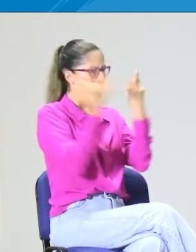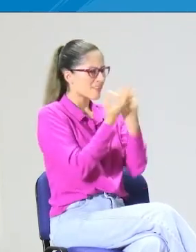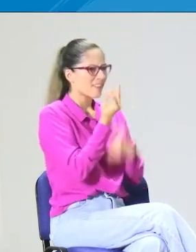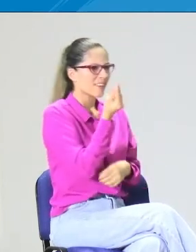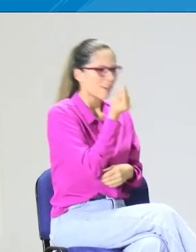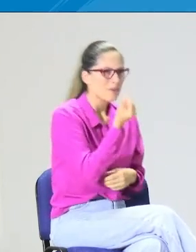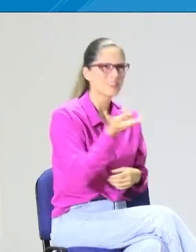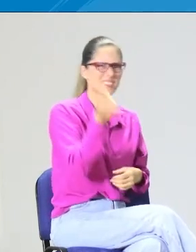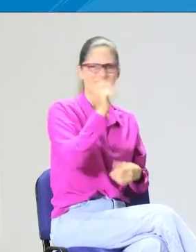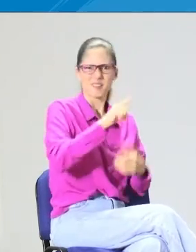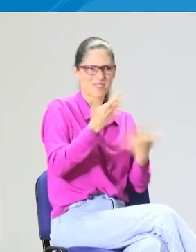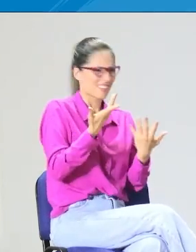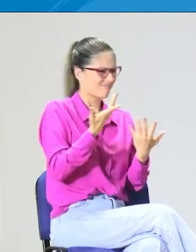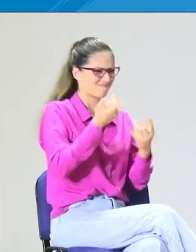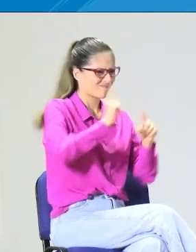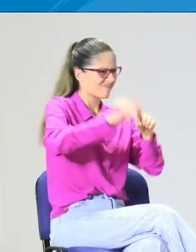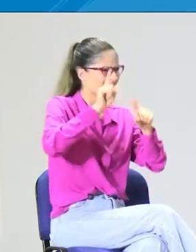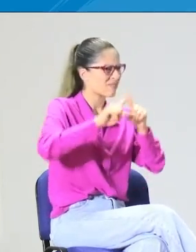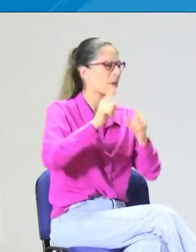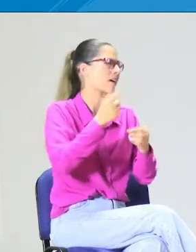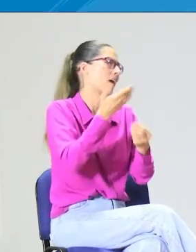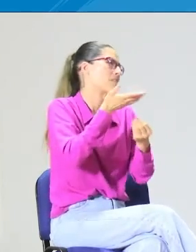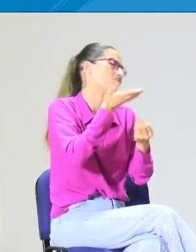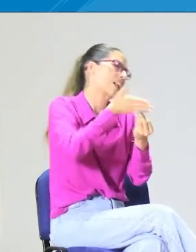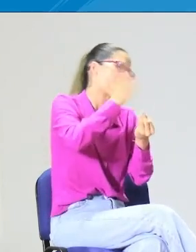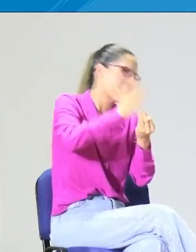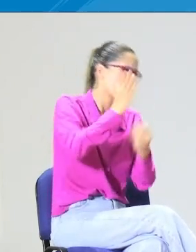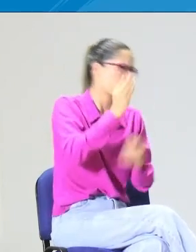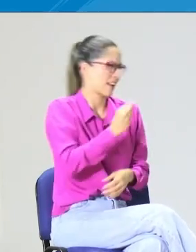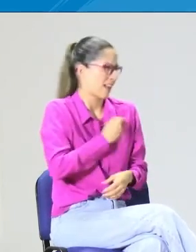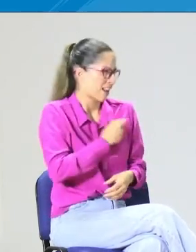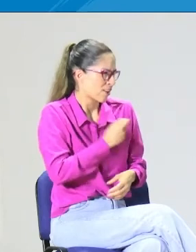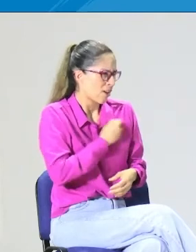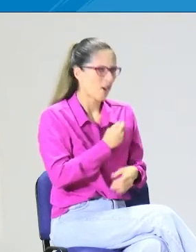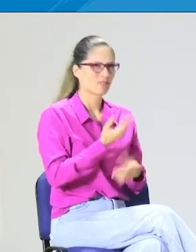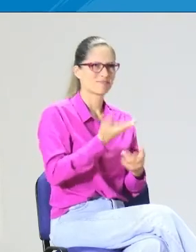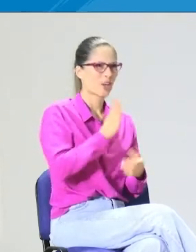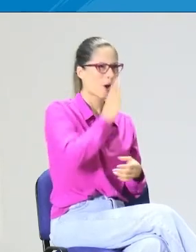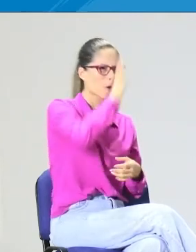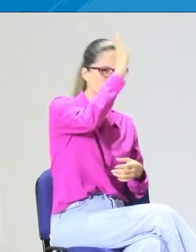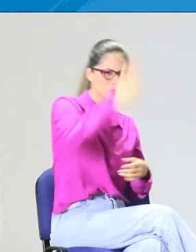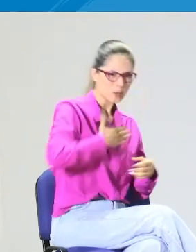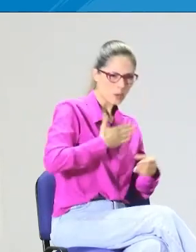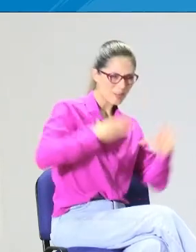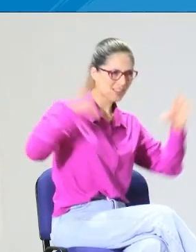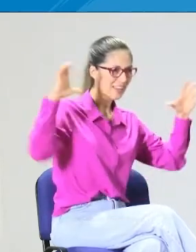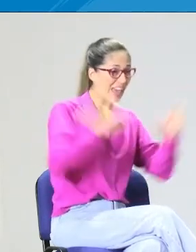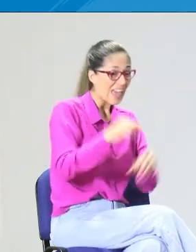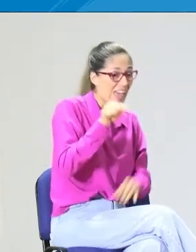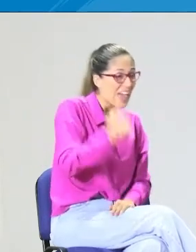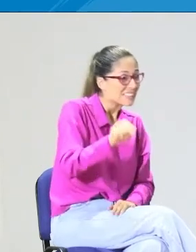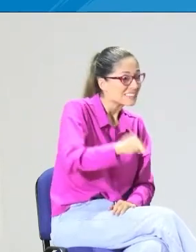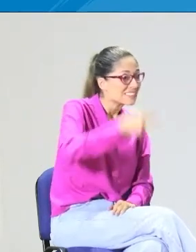encuentran referentes familiares, también tienen situaciones socioeconómicas, religiosas,